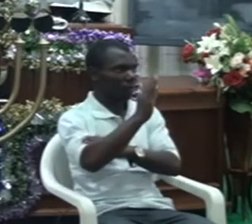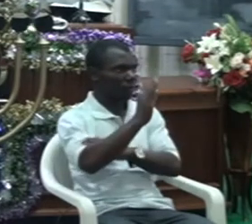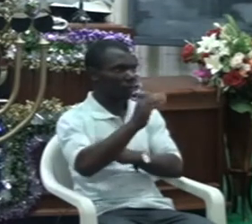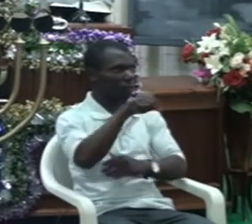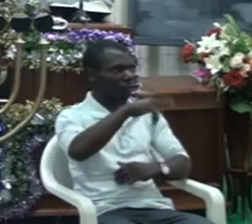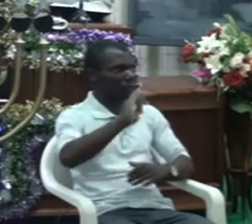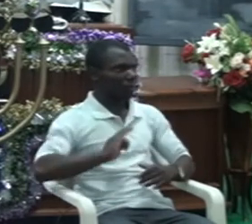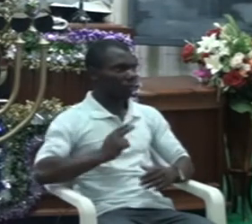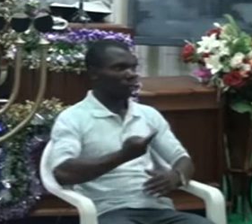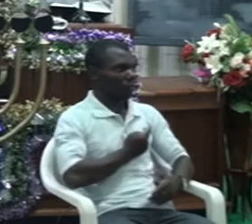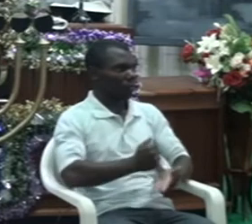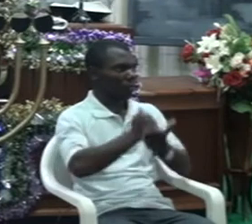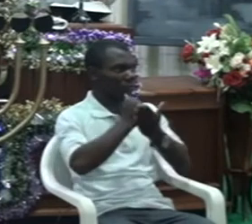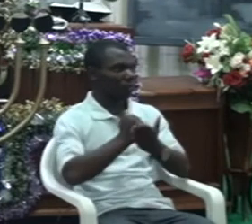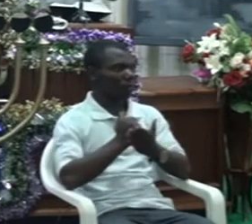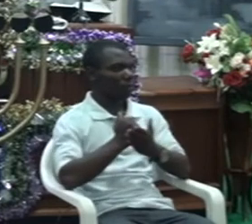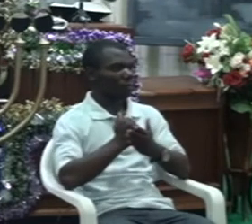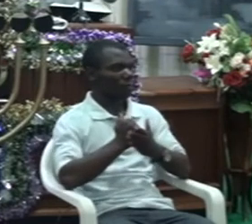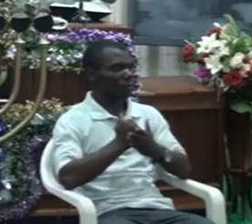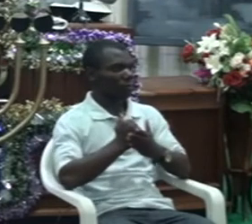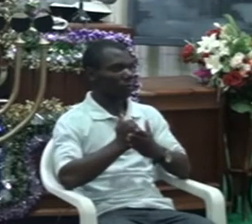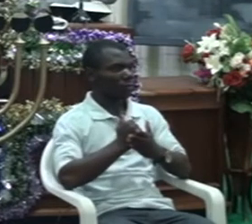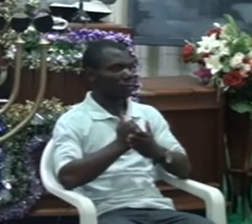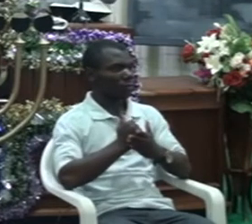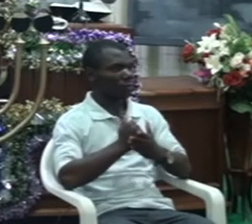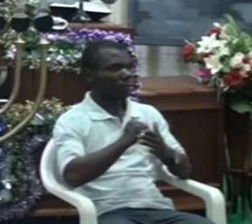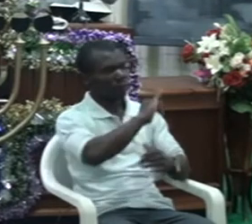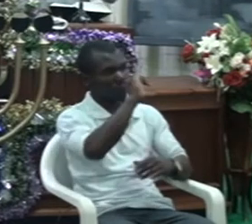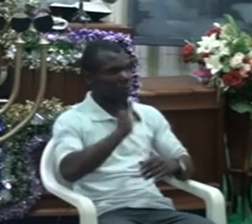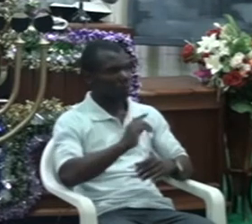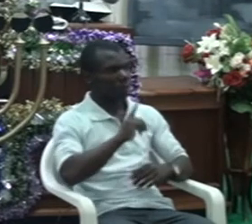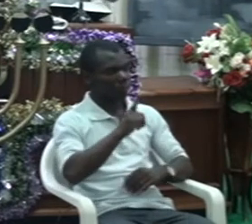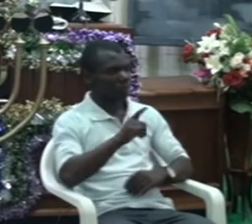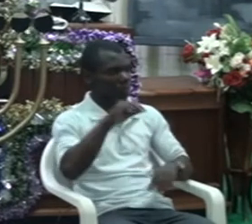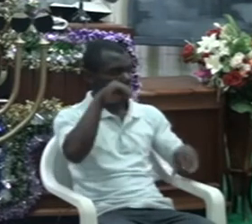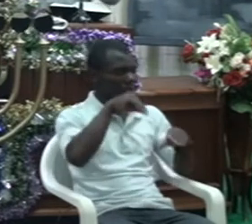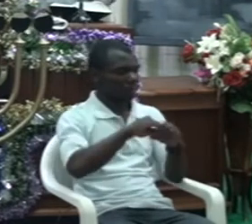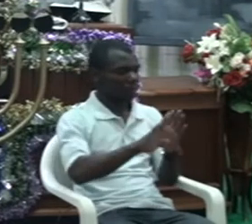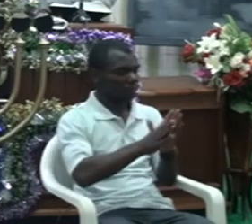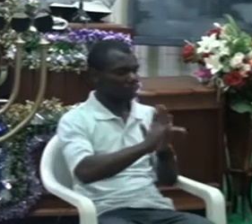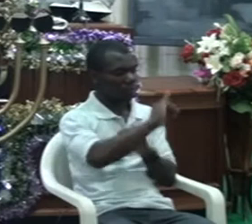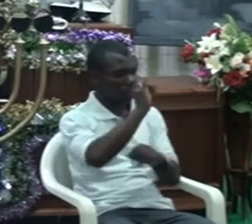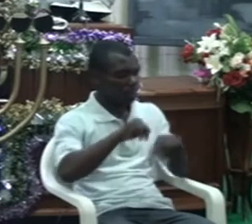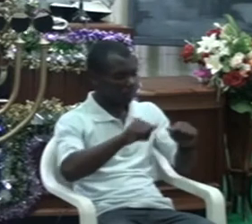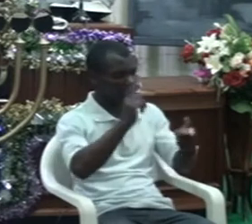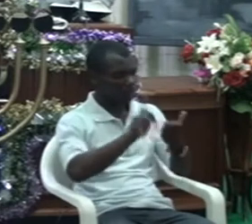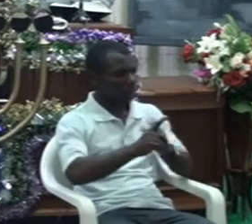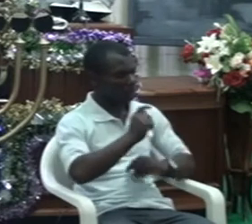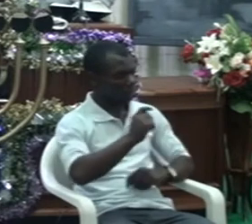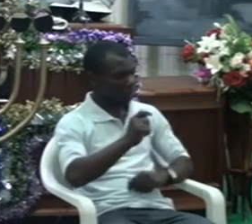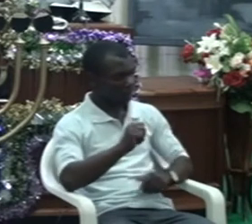nous aide. Niko kumulango. Je suis à la porte et je continue à frapper.